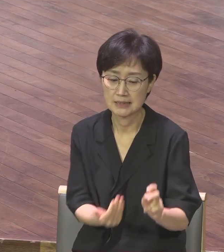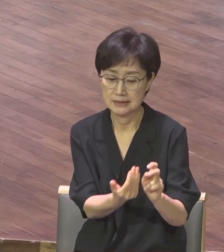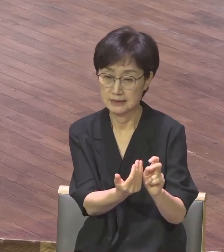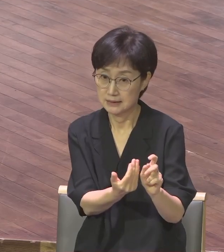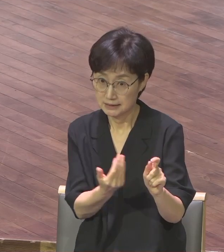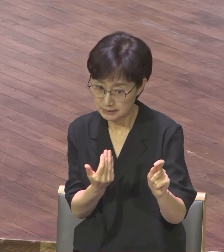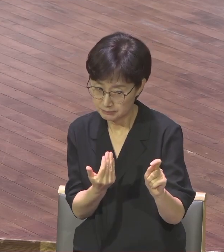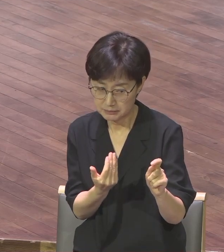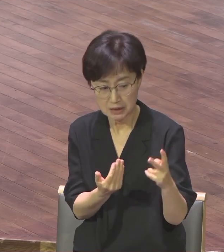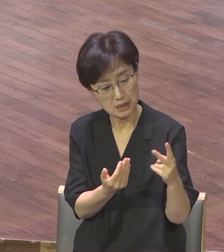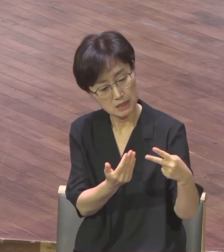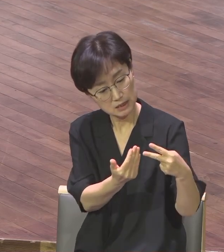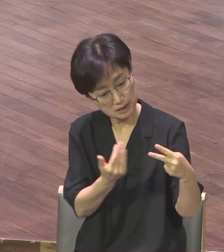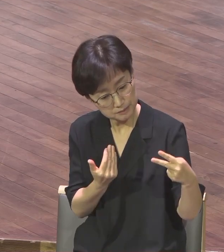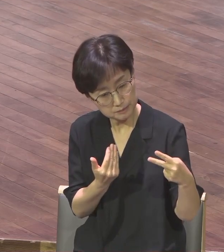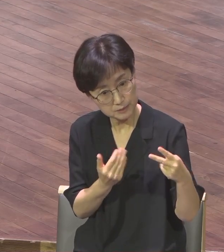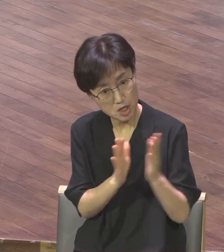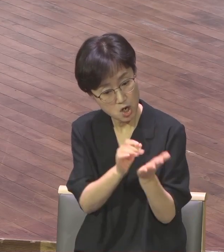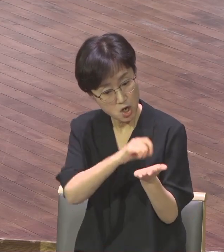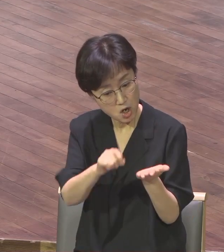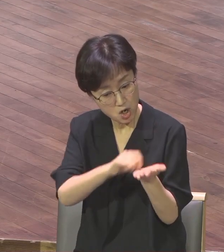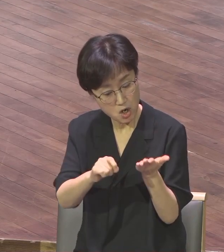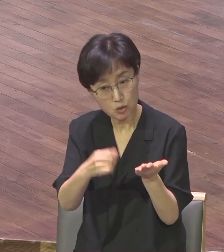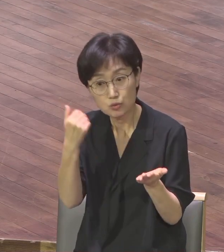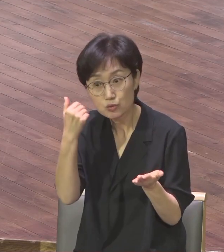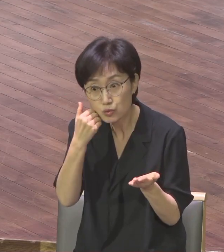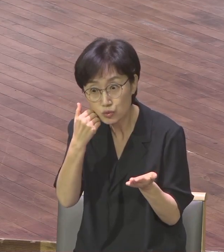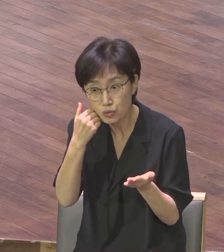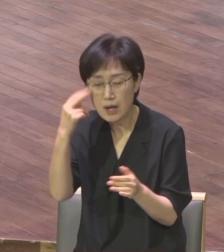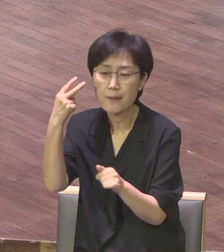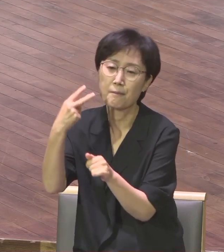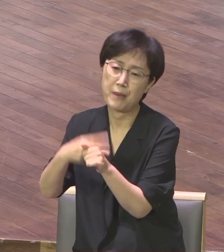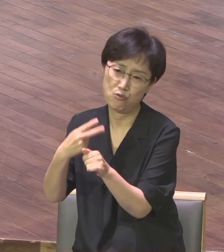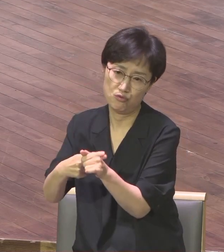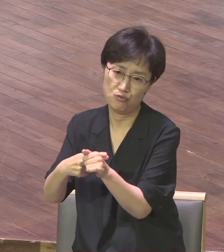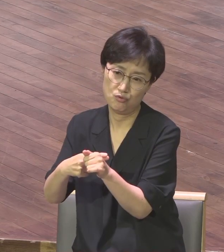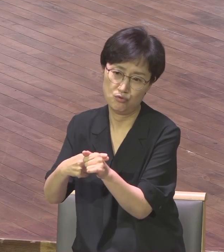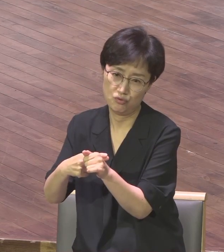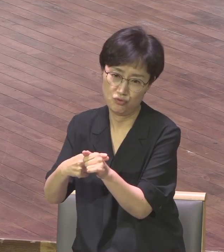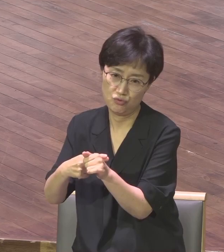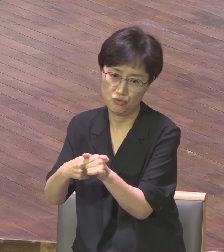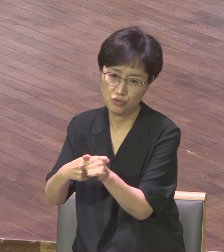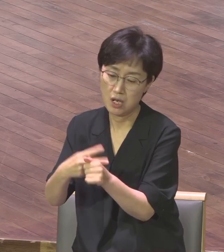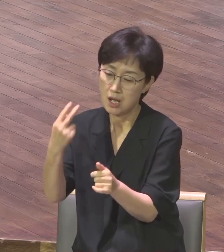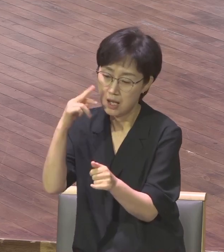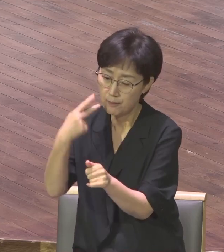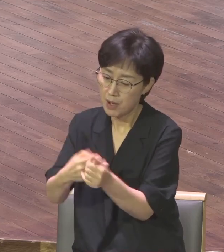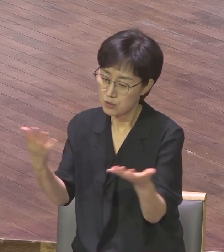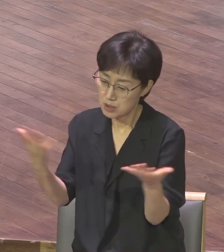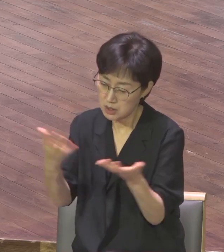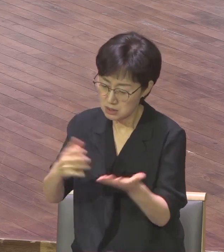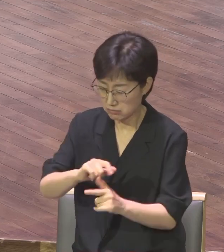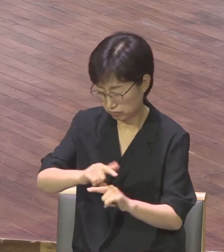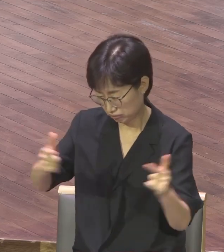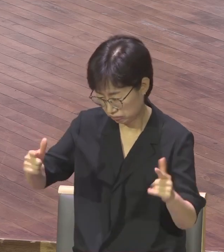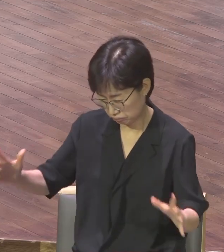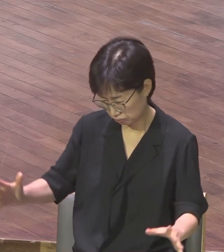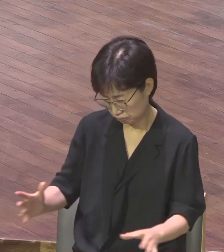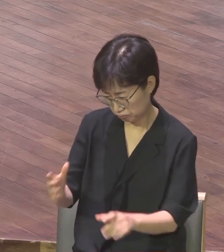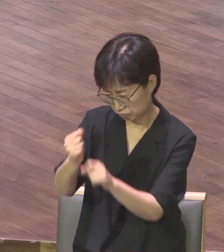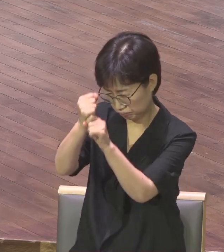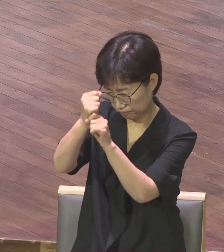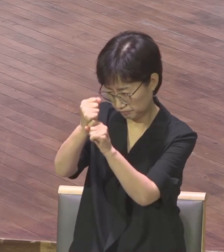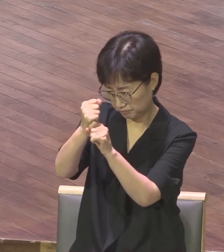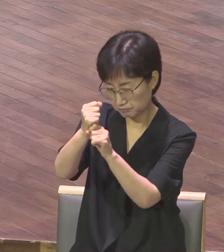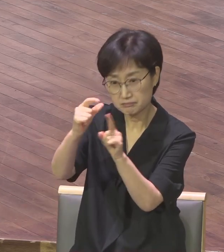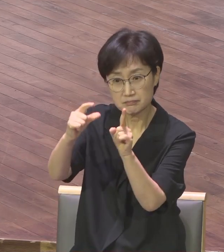비롯해서 13권의 서신서를 쓴 사도 바울의 이 사역의 특징을 한 단어로 딱